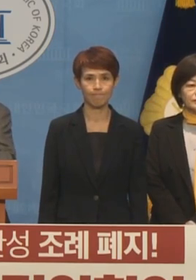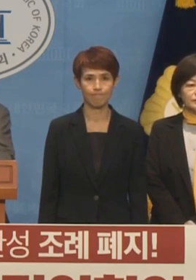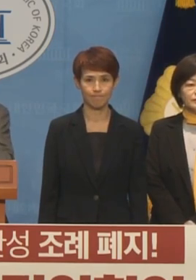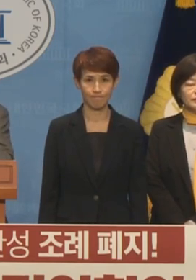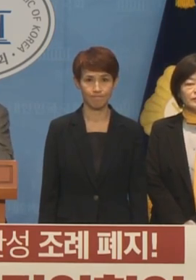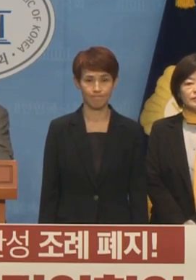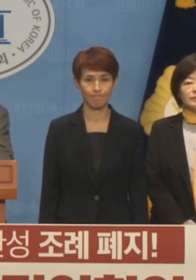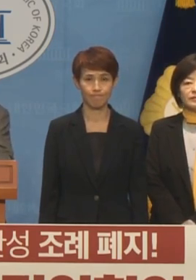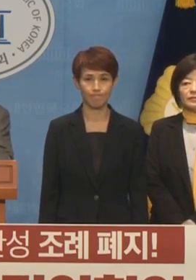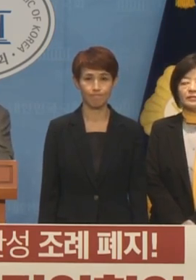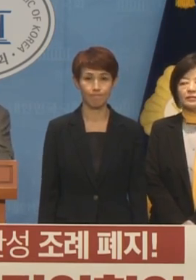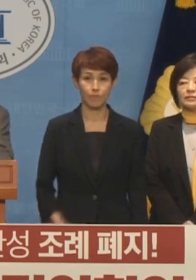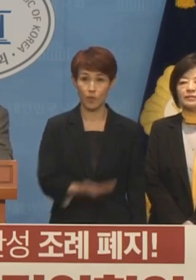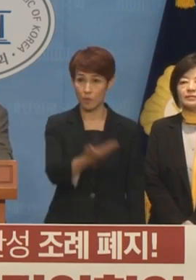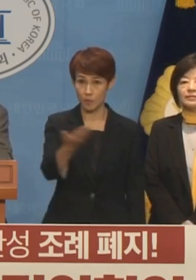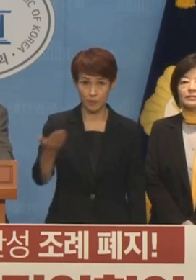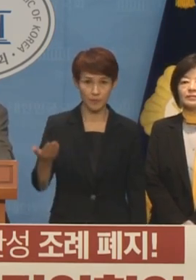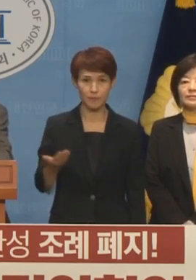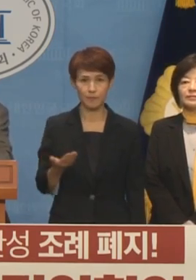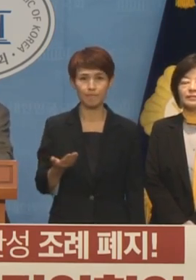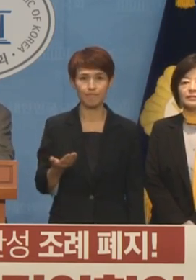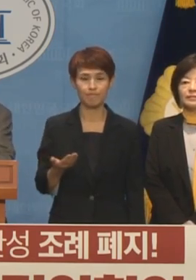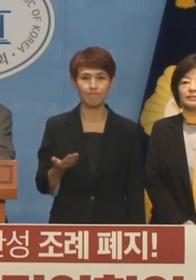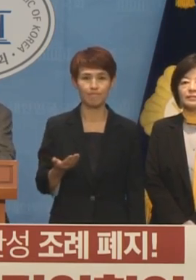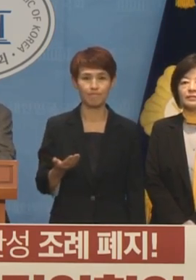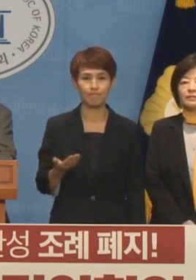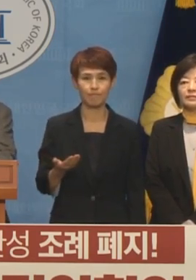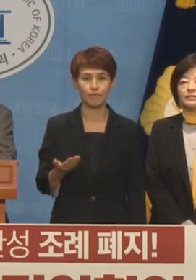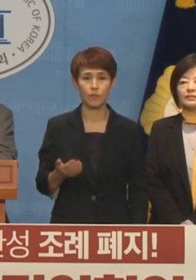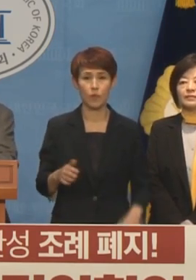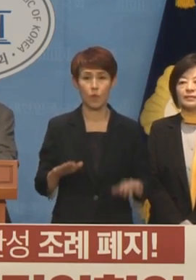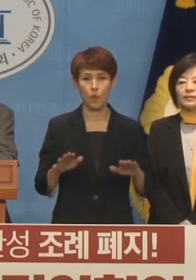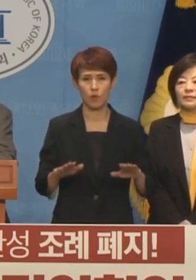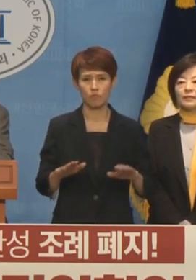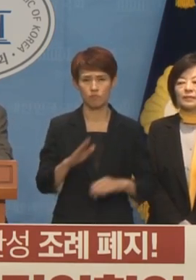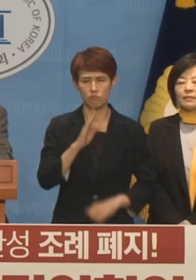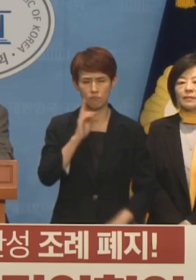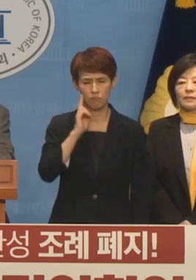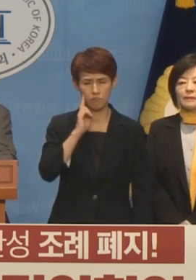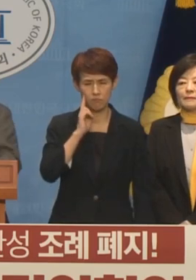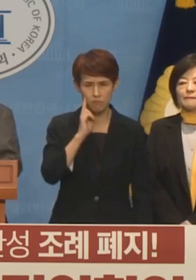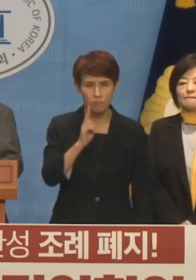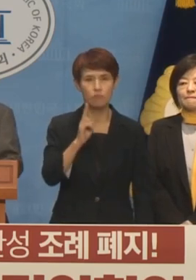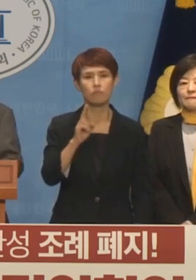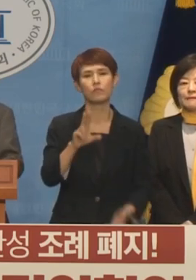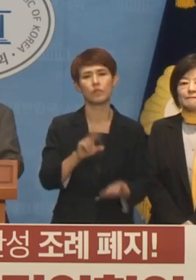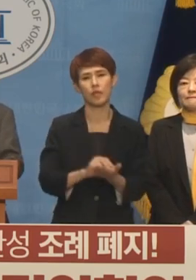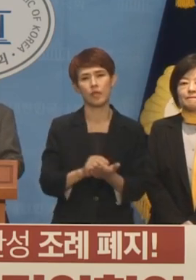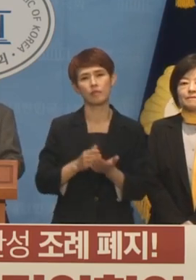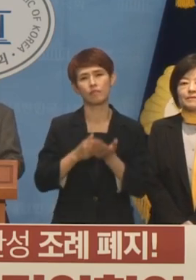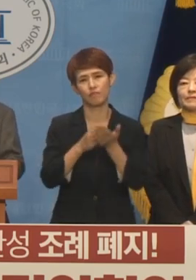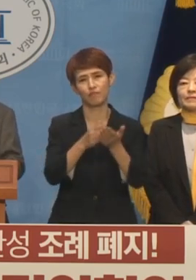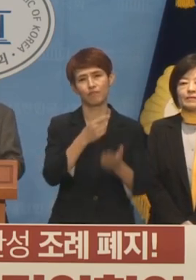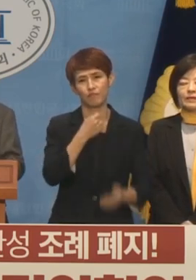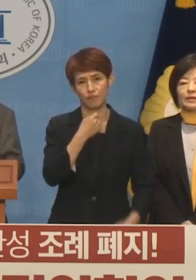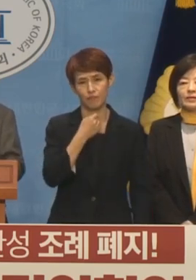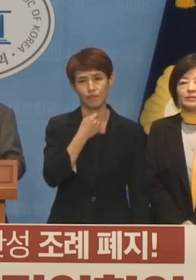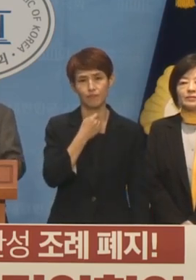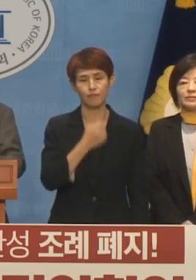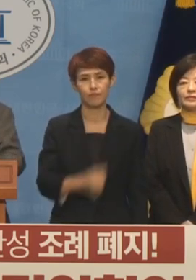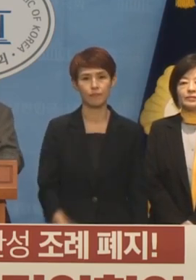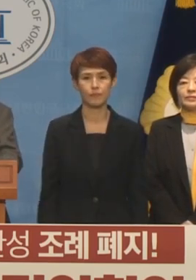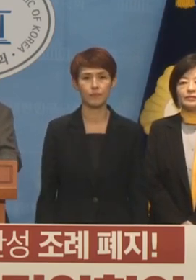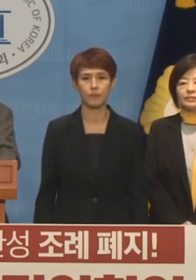네, 언론인 여러분 그리고 국민 여러분, 오늘 매우 심각한 말씀을 좀 드리고자 이 자리에